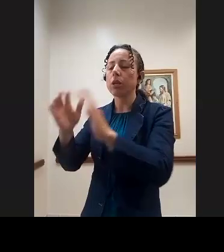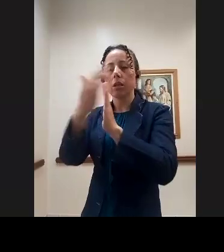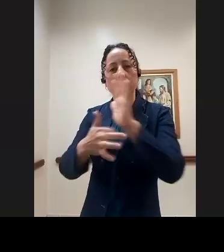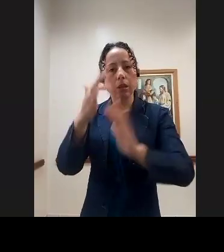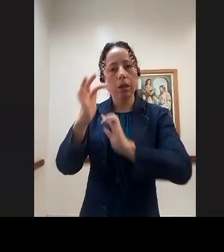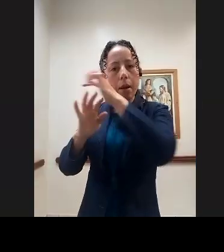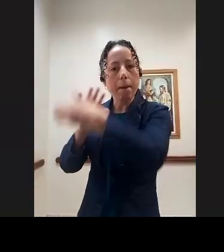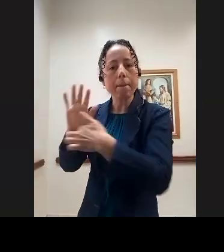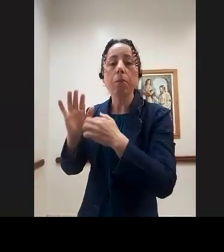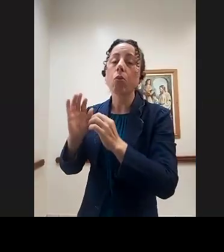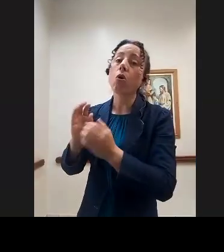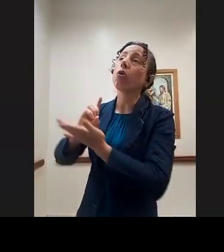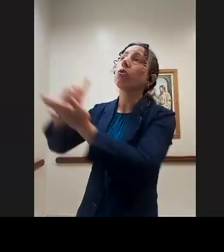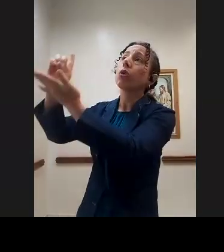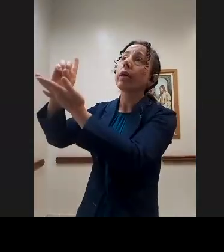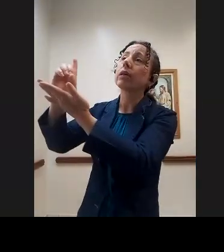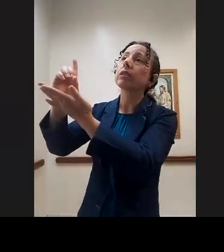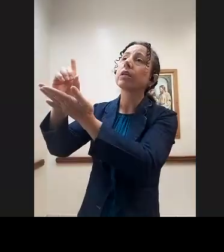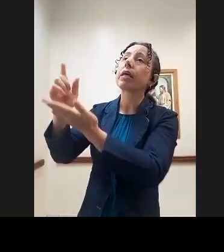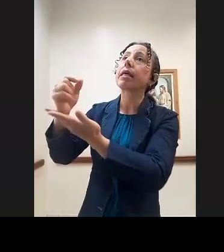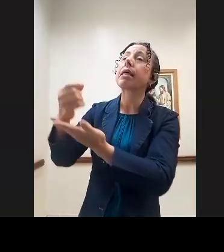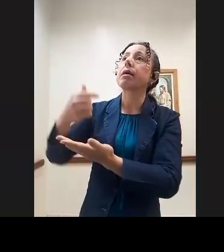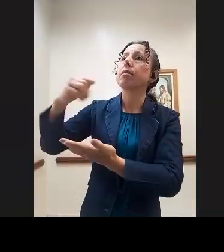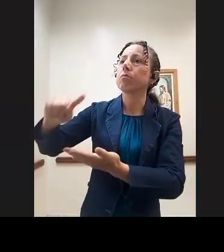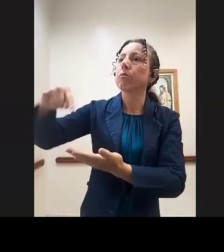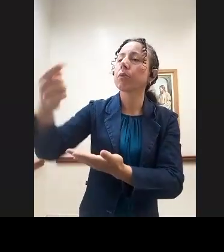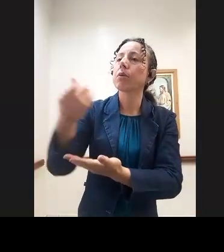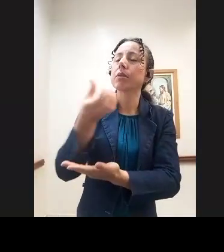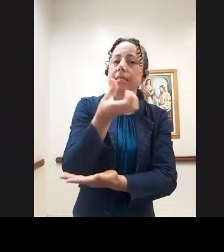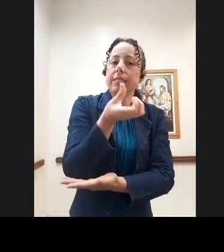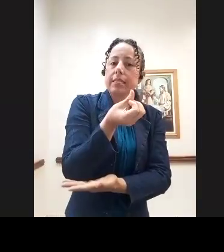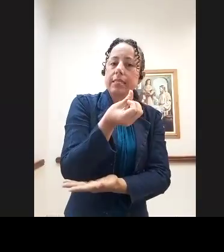né, aconteceu realmente um milagre. A Lília engravidou, né, de um menino